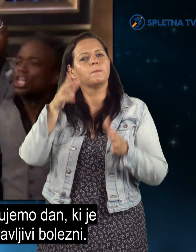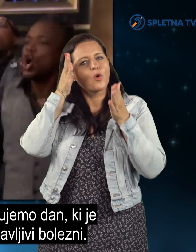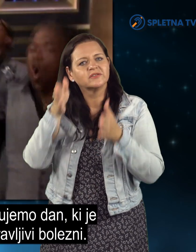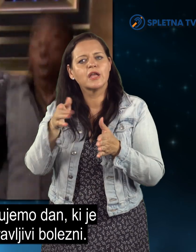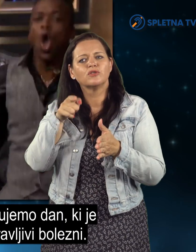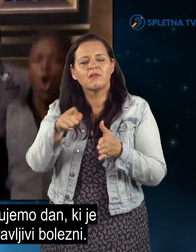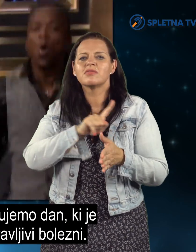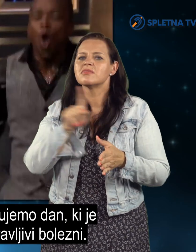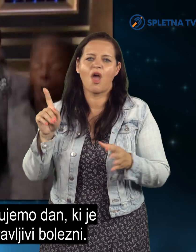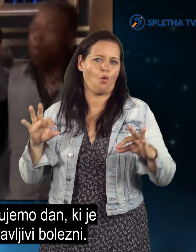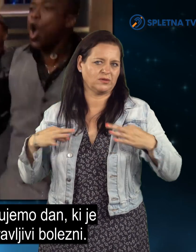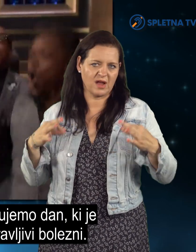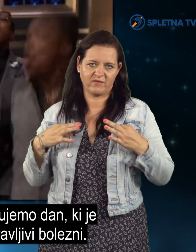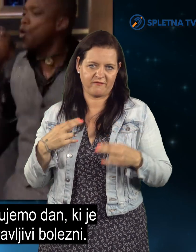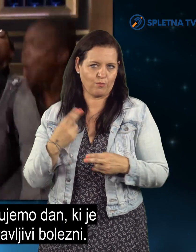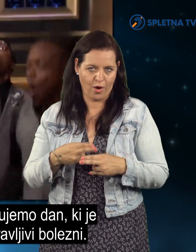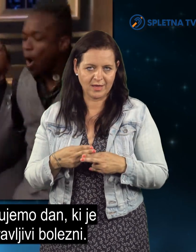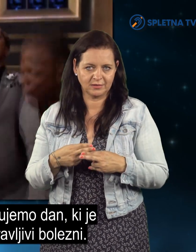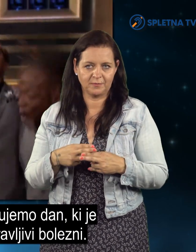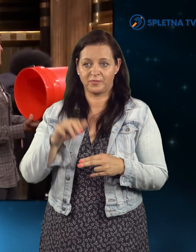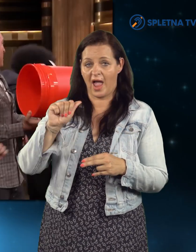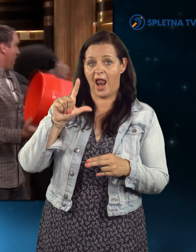posvečen tej neozdravljivi bolezni.